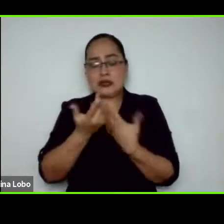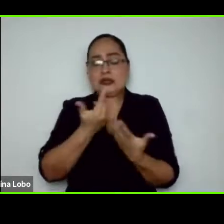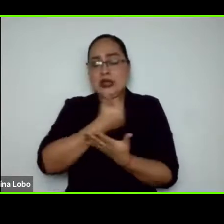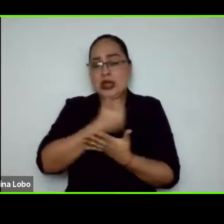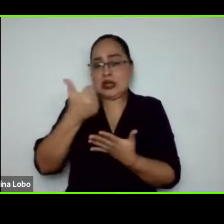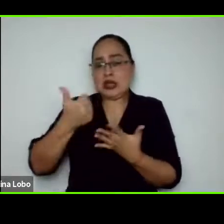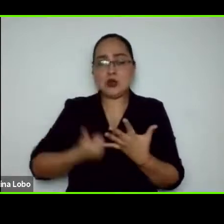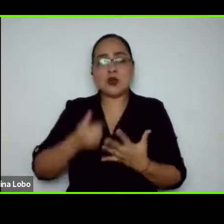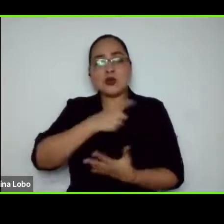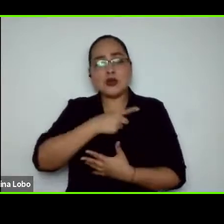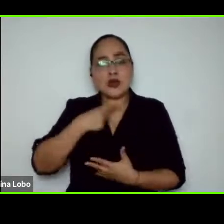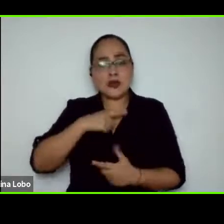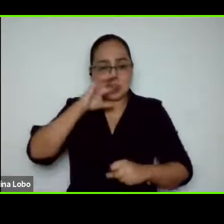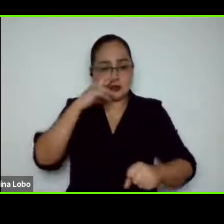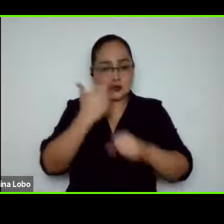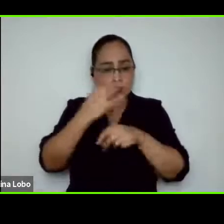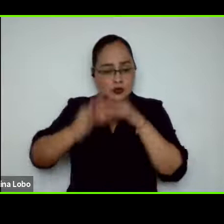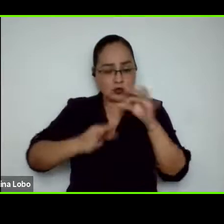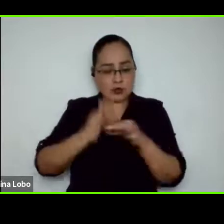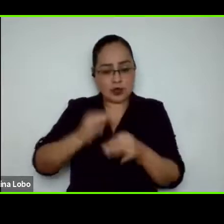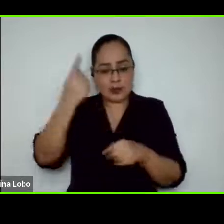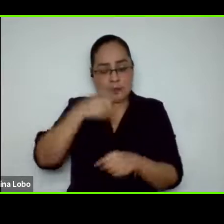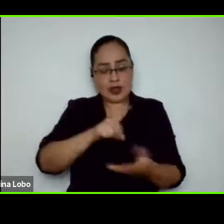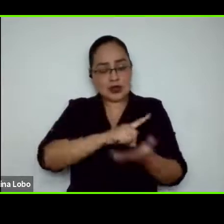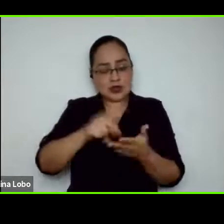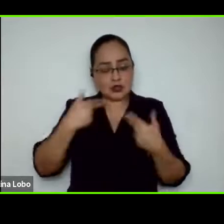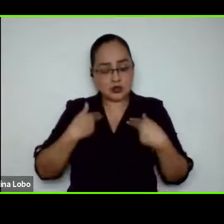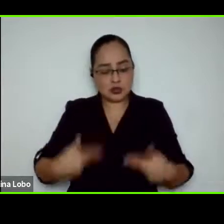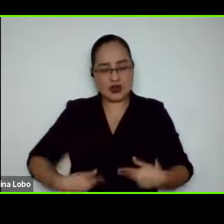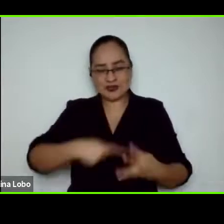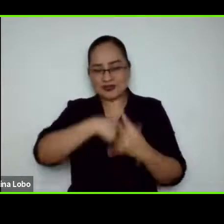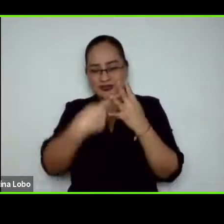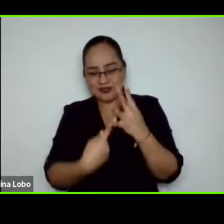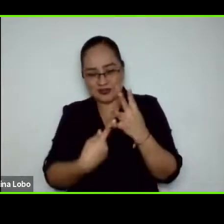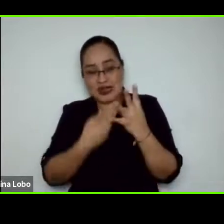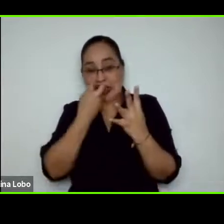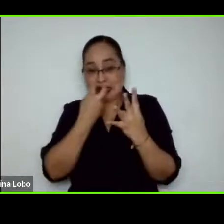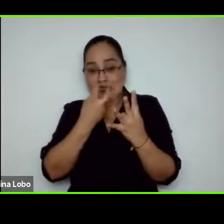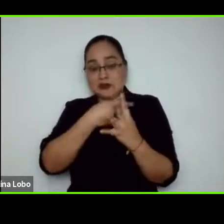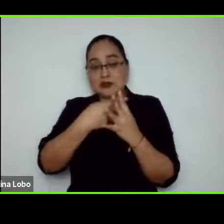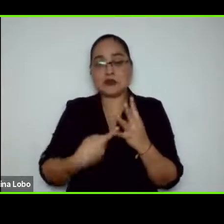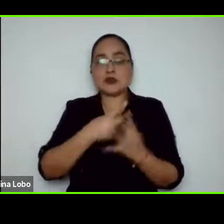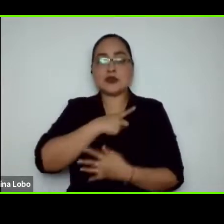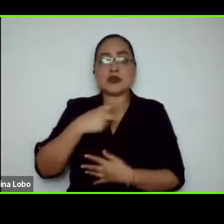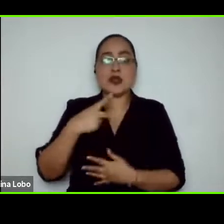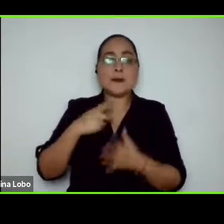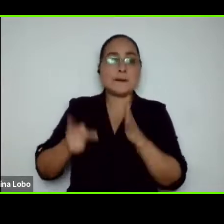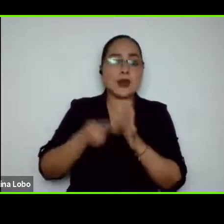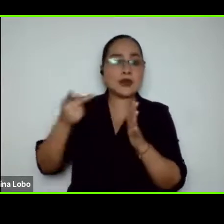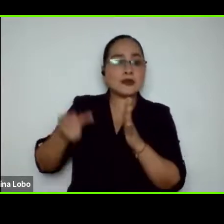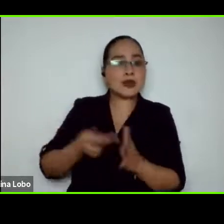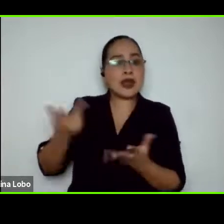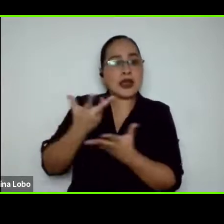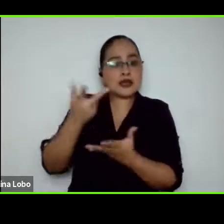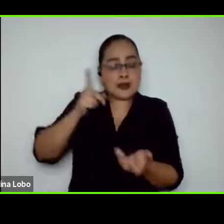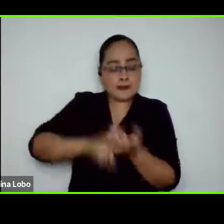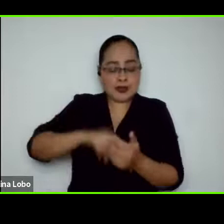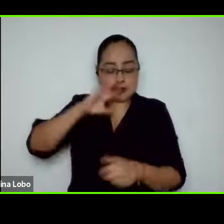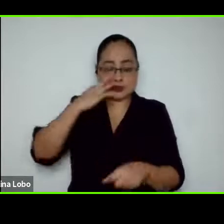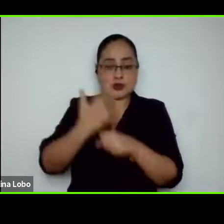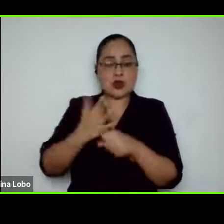cumplir, pueda con estas obligaciones de promover, respetar, proteger y garantizar, tiene que hacer muchas ocasiones el ejercicio de sus competencias. Es